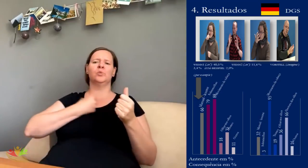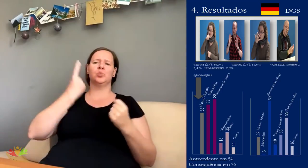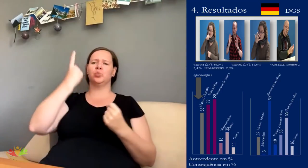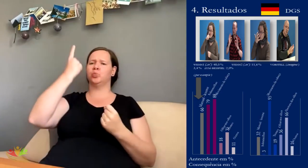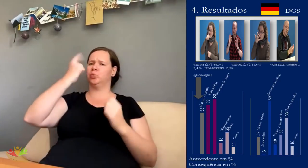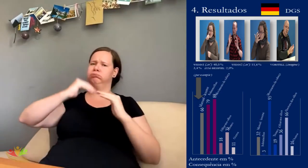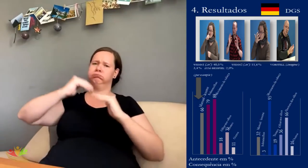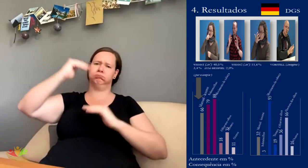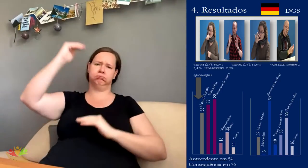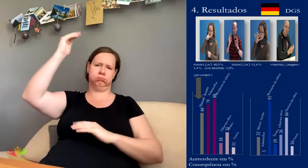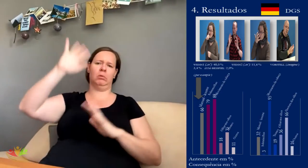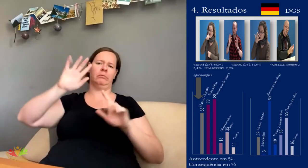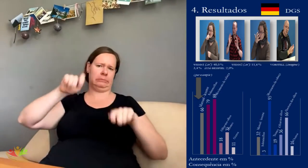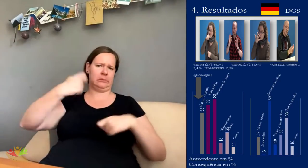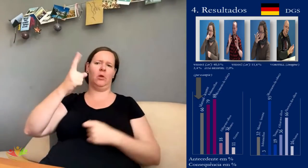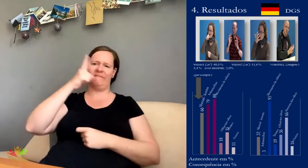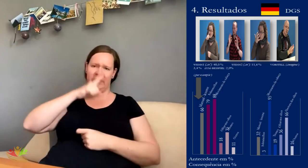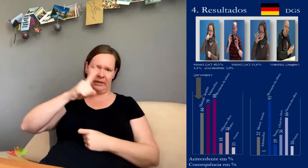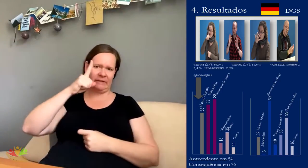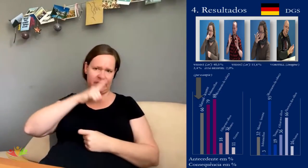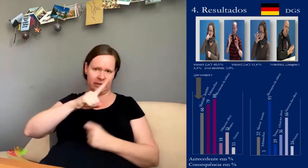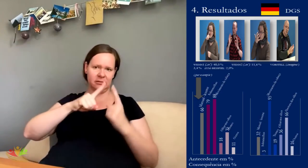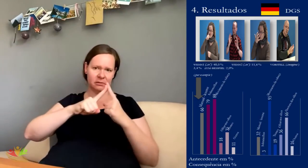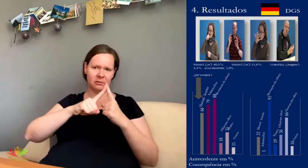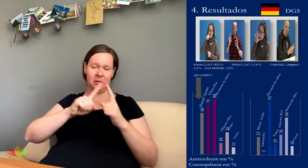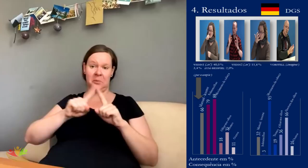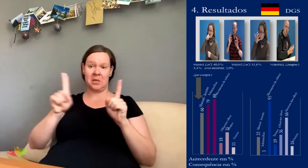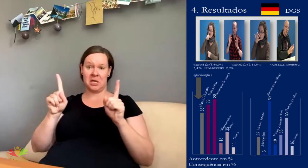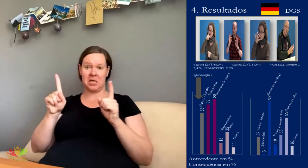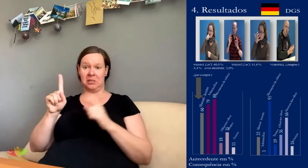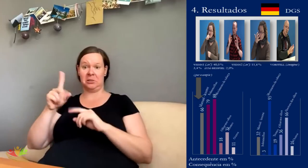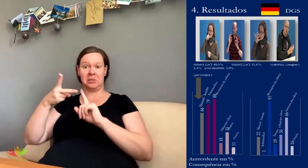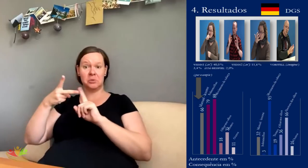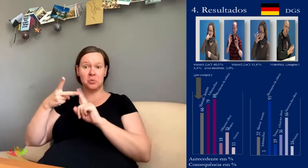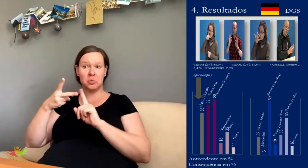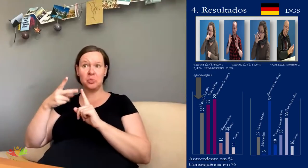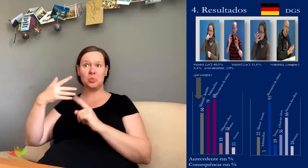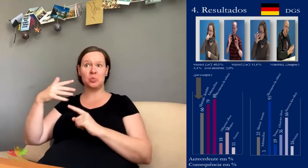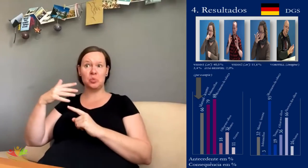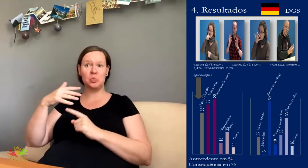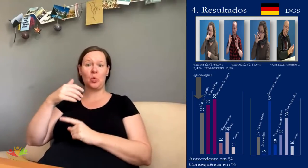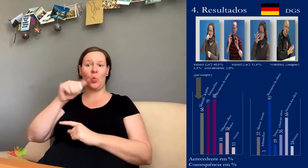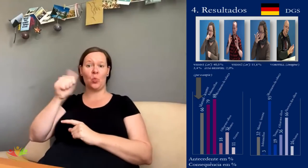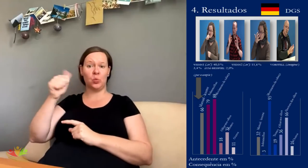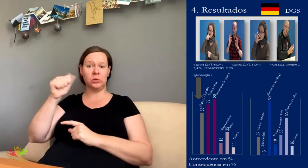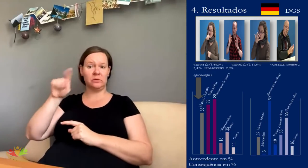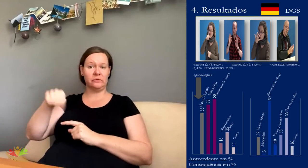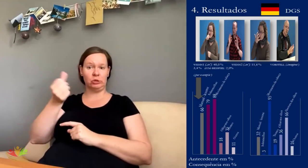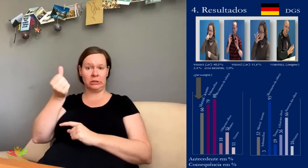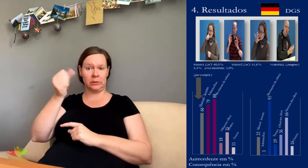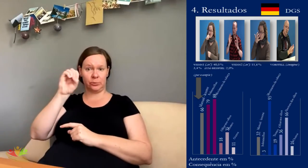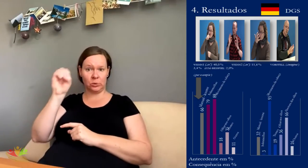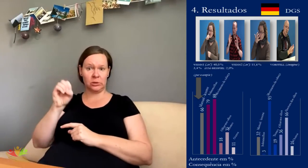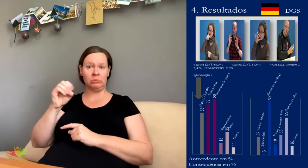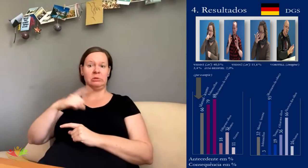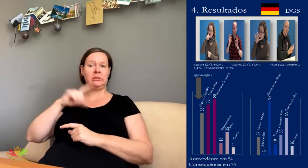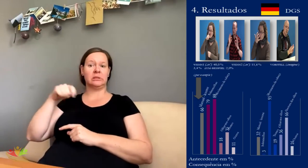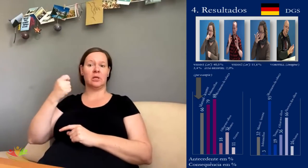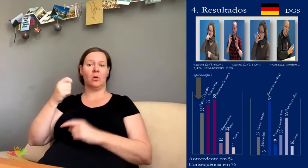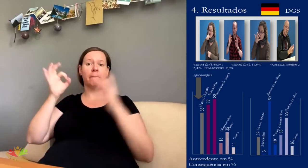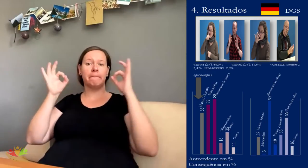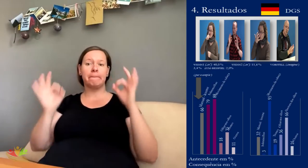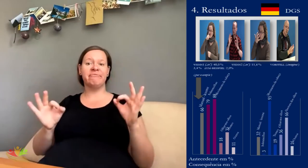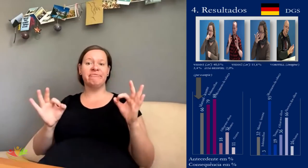A gente encontra 4 sinais sendo utilizados. O sinal que é utilizado em maior número para marcar orações condicionais é o